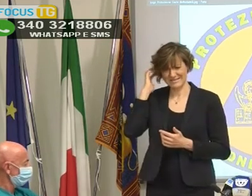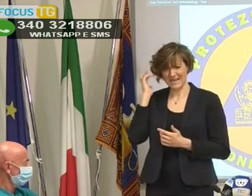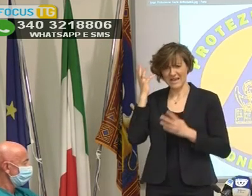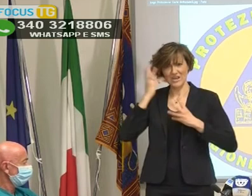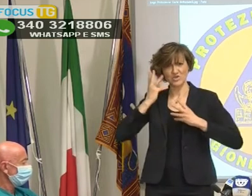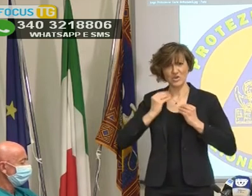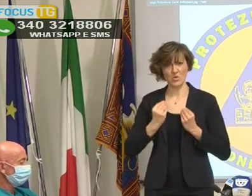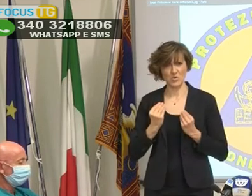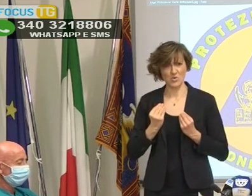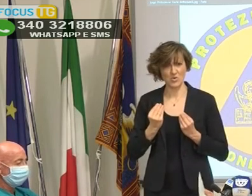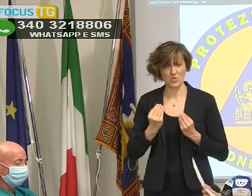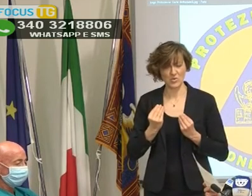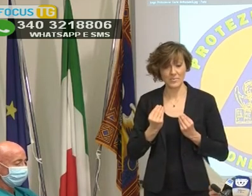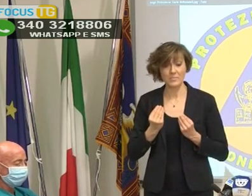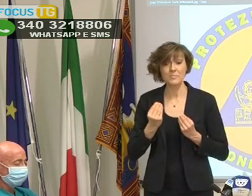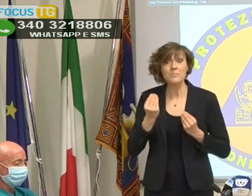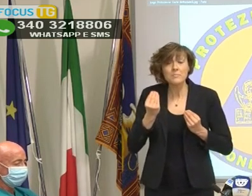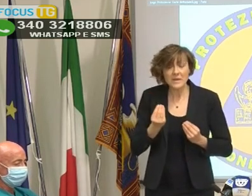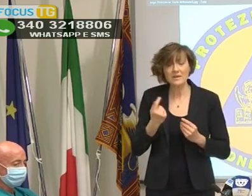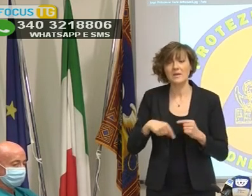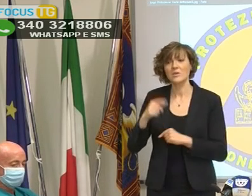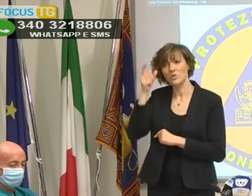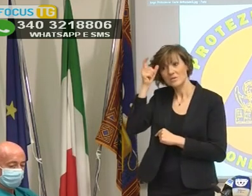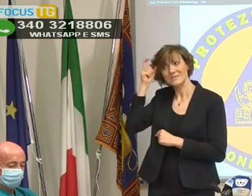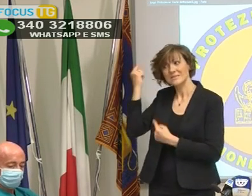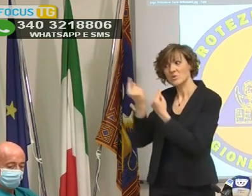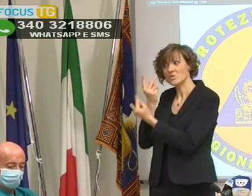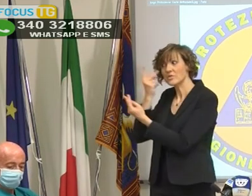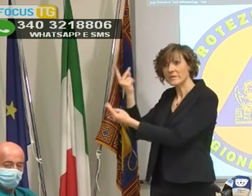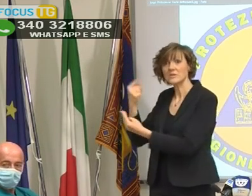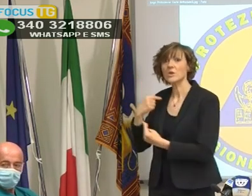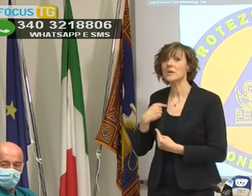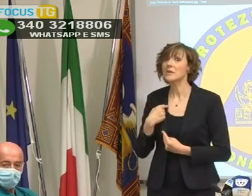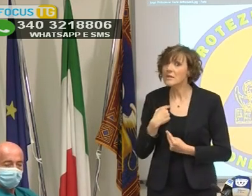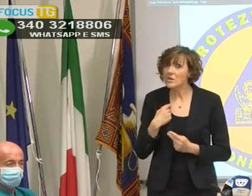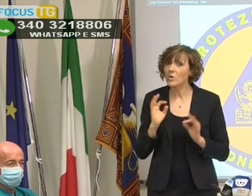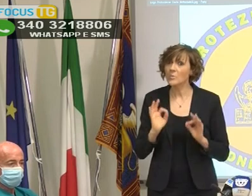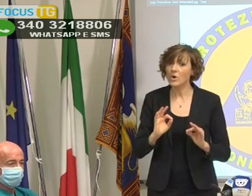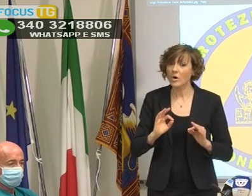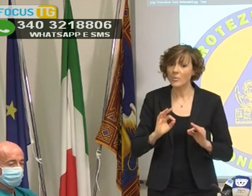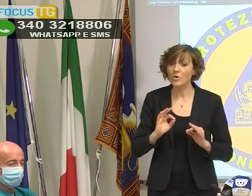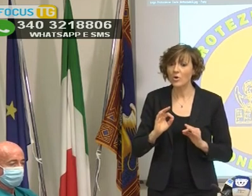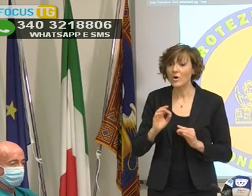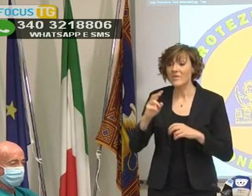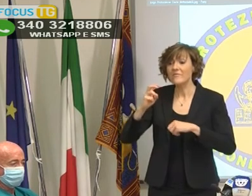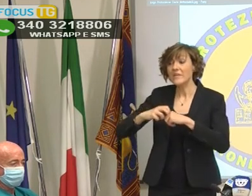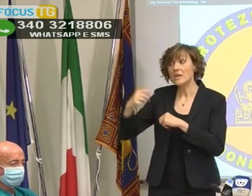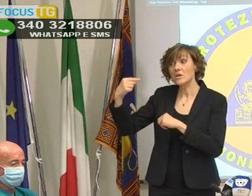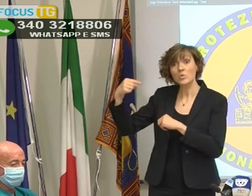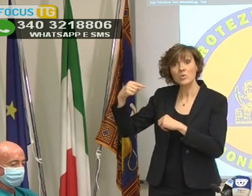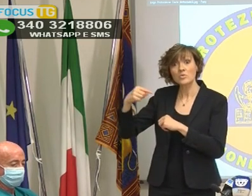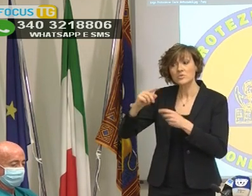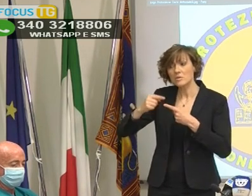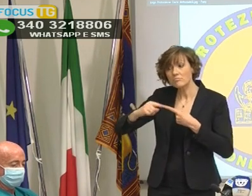Perché quando io ho visto la questione della Serbia, senza di niente a nessuno, ho fatto sequenziare il virus serbo.